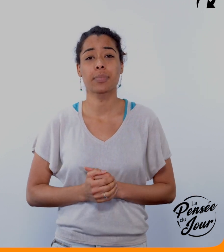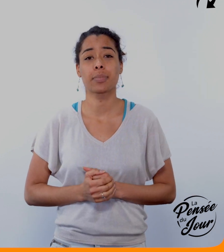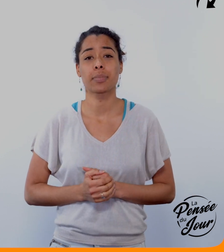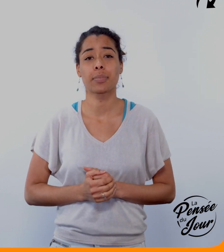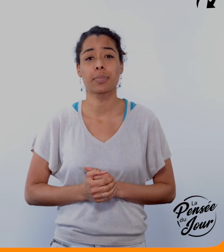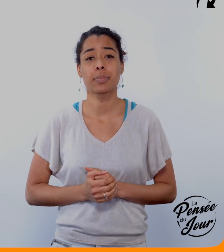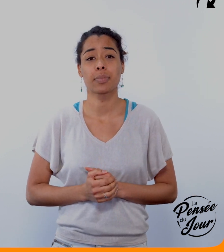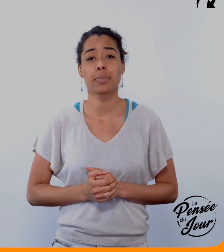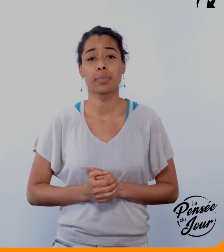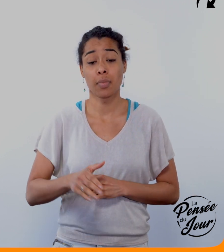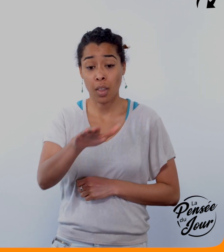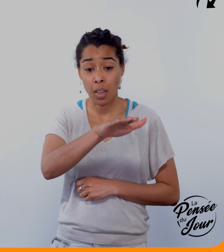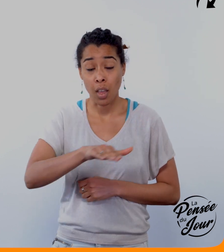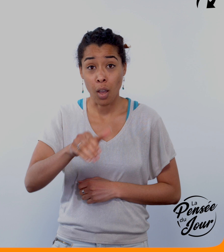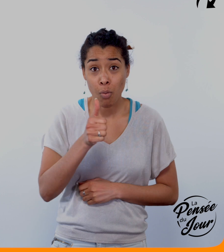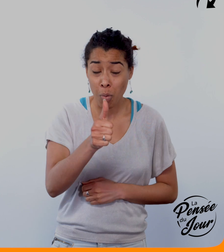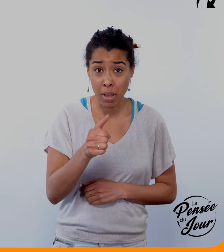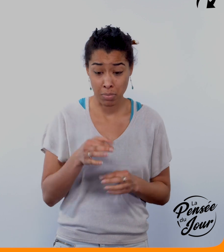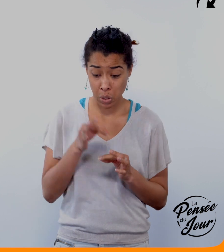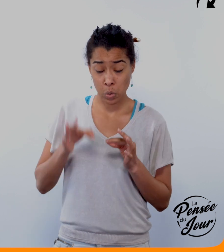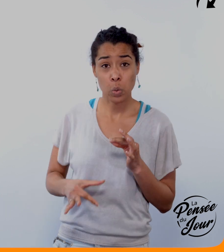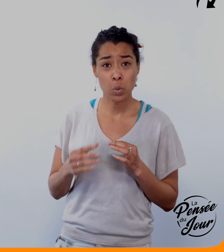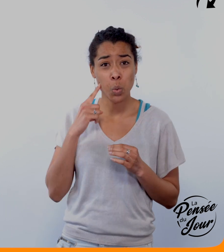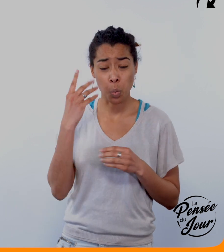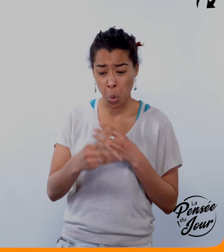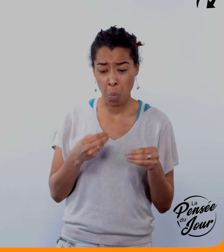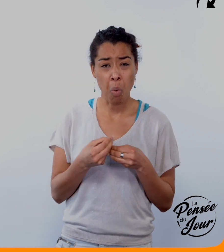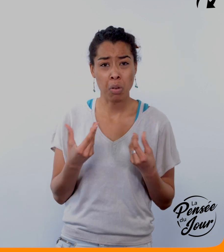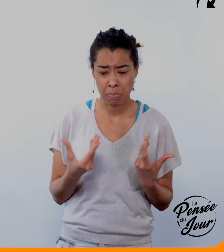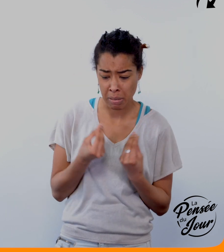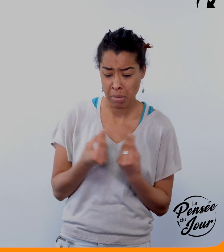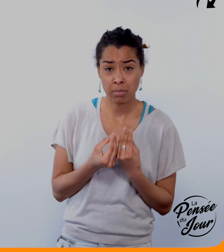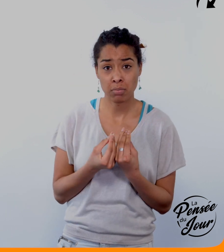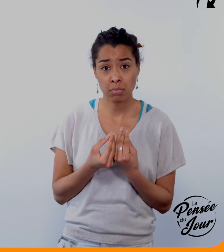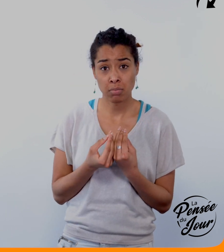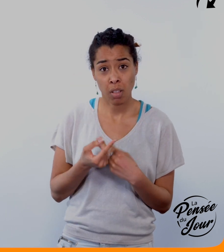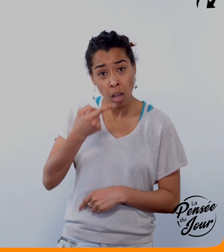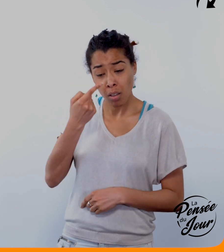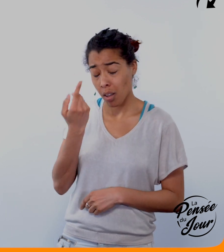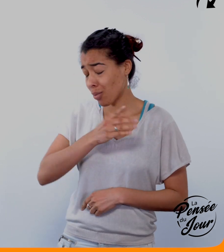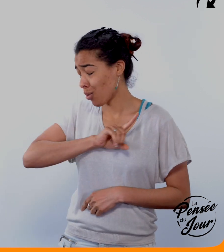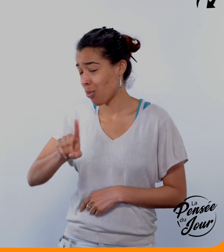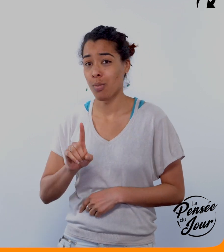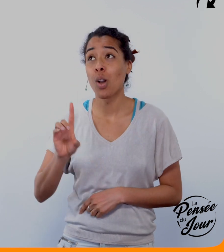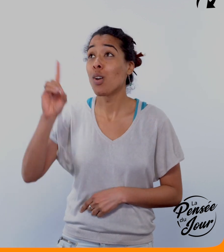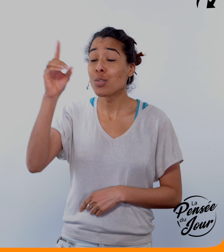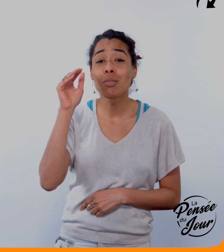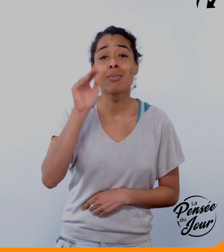la solution de Dieu aux maux de ce monde. Ce n'est pas de l'orgueil, c'est l'appel de Dieu sur votre vie. La seule condition